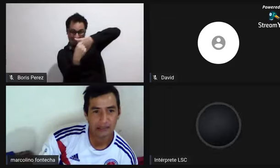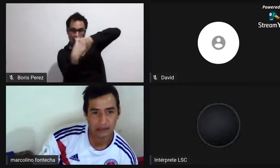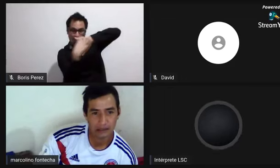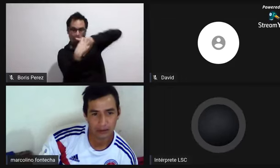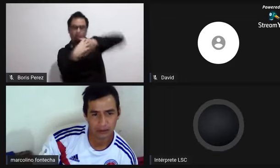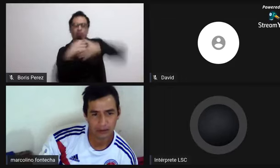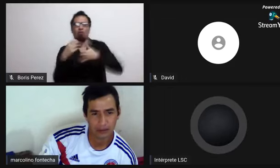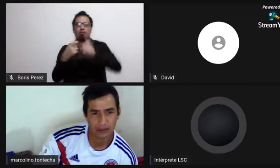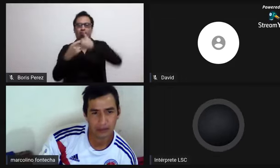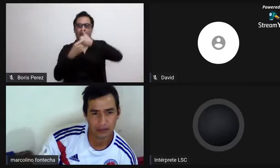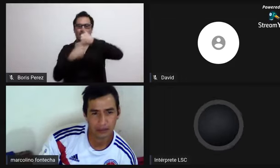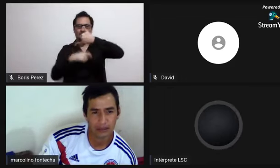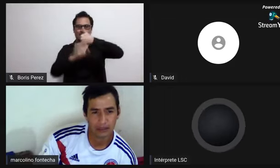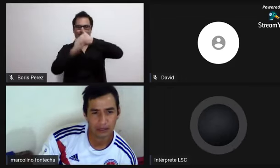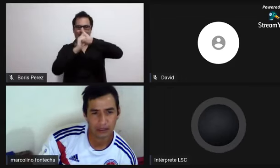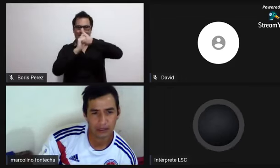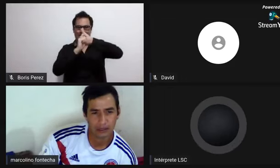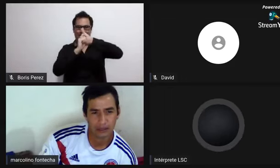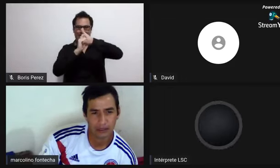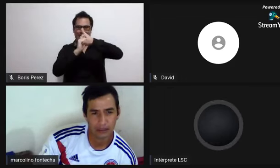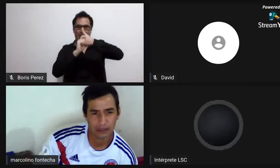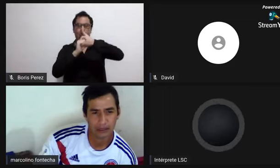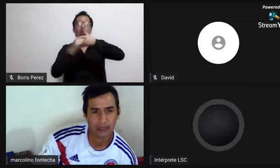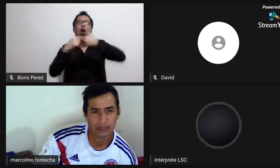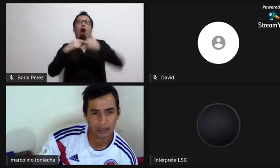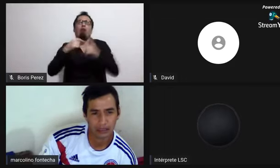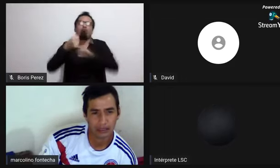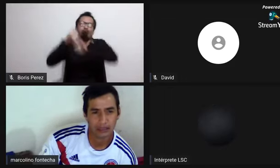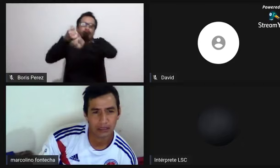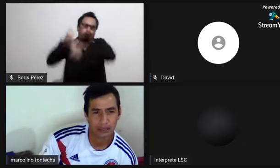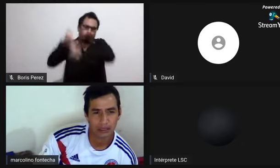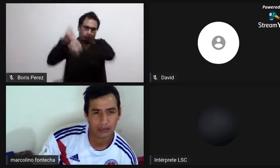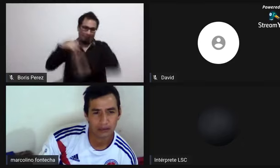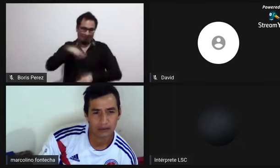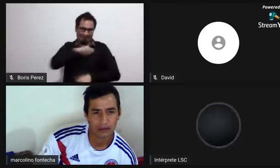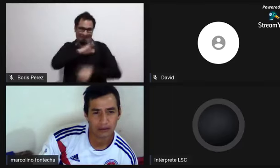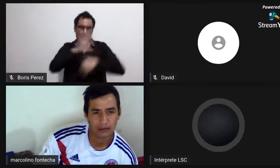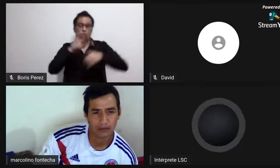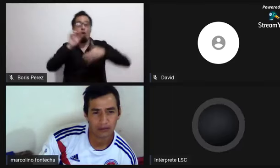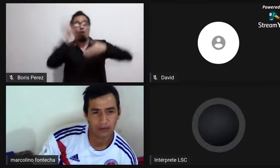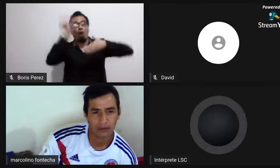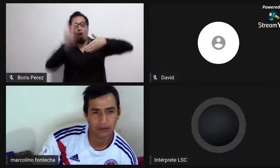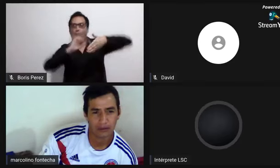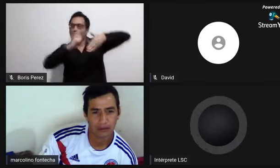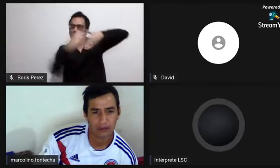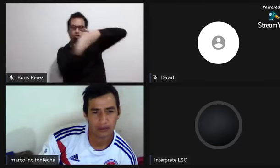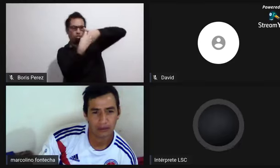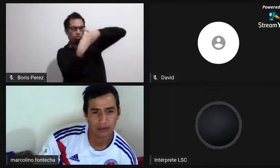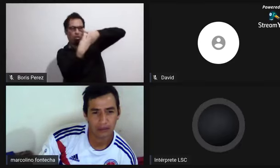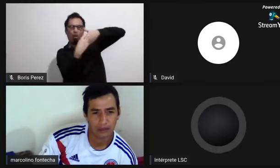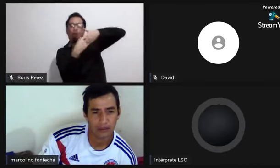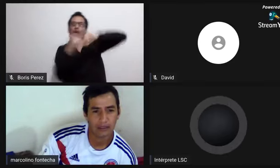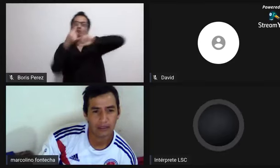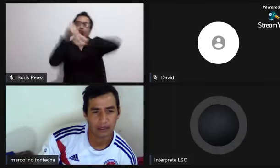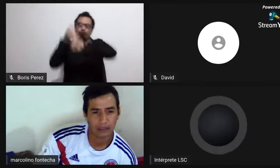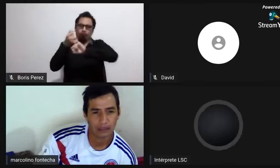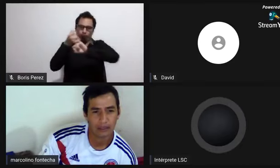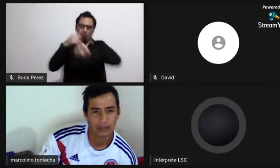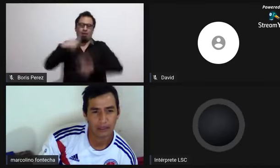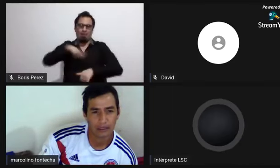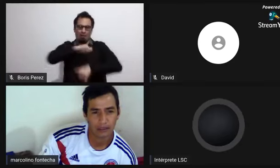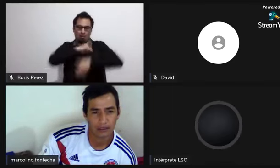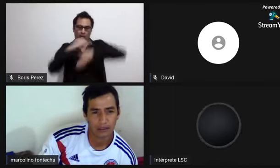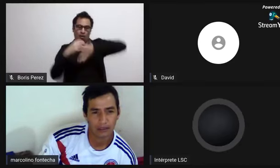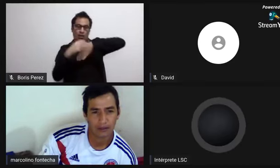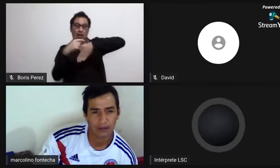aquí territorios dominados por la corona española y en ese momento era un